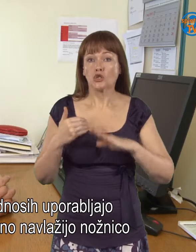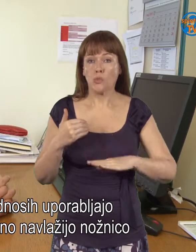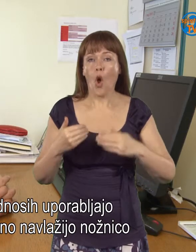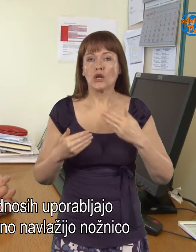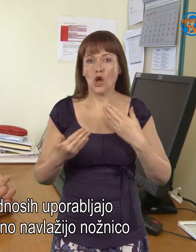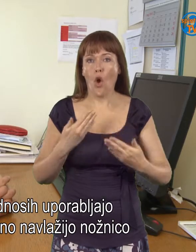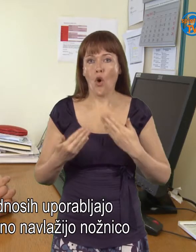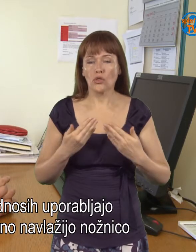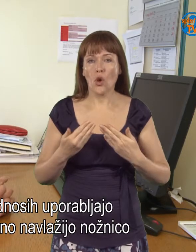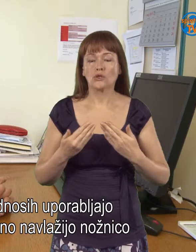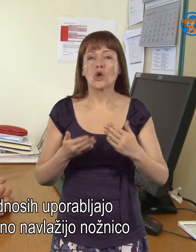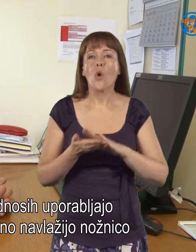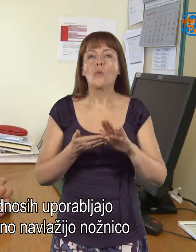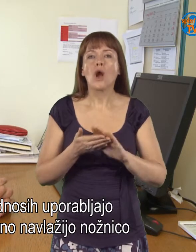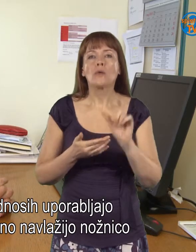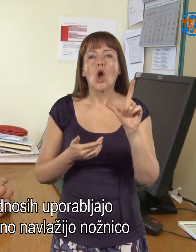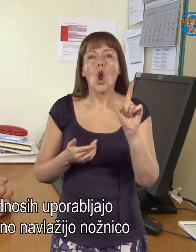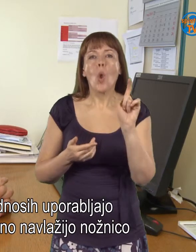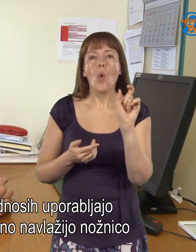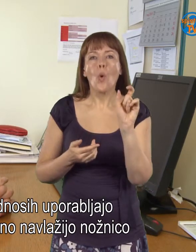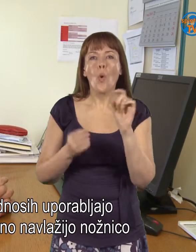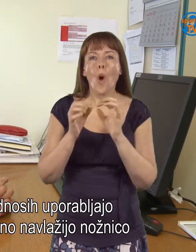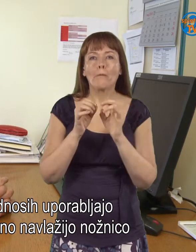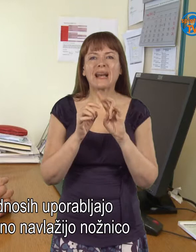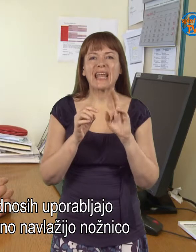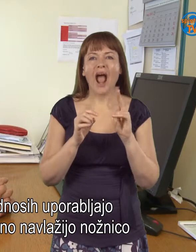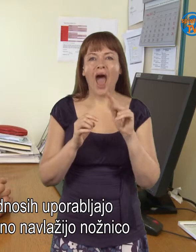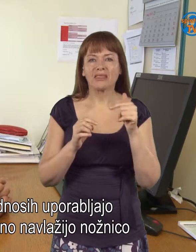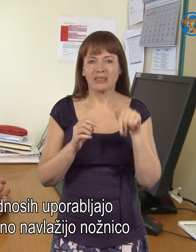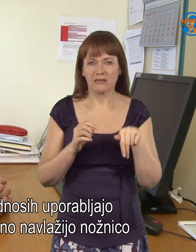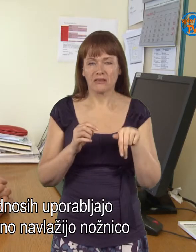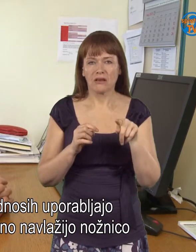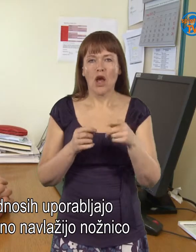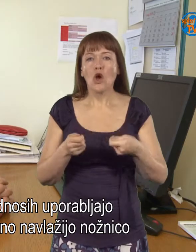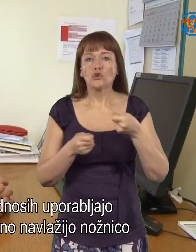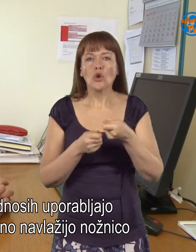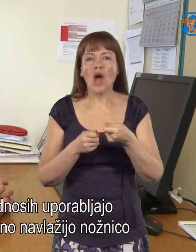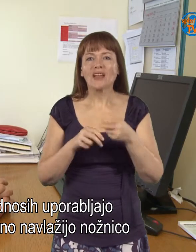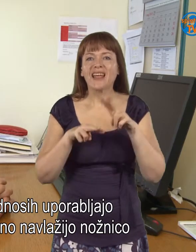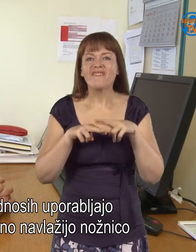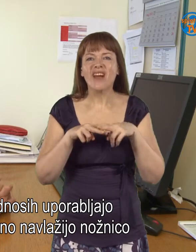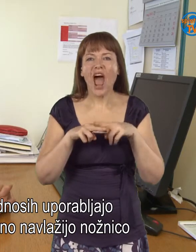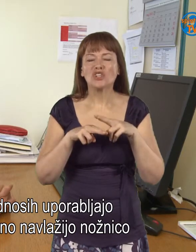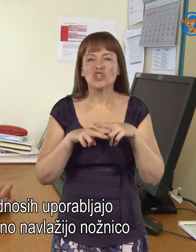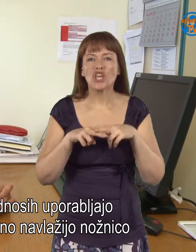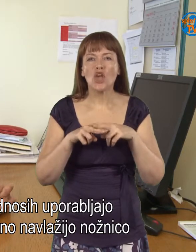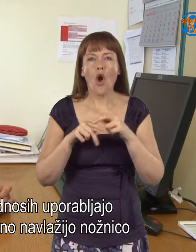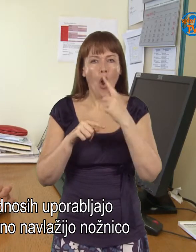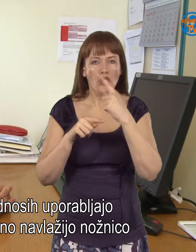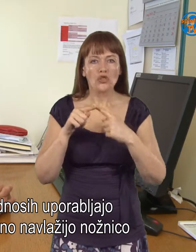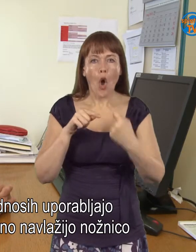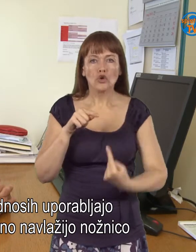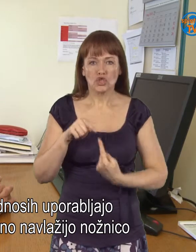odnosih uporabljajo lubrikant, da dodatno navlažijo nožnico in da morda razmislijo